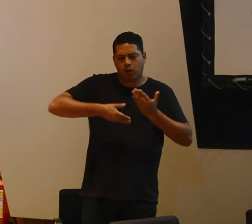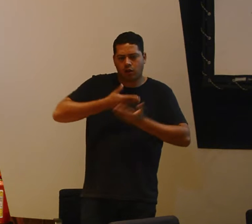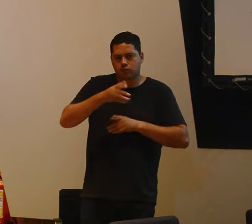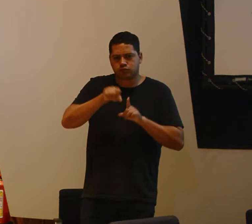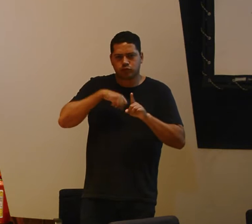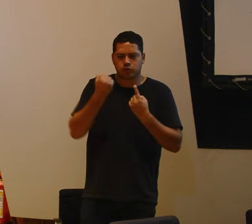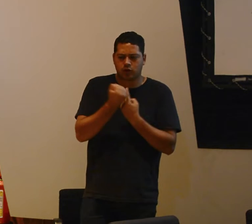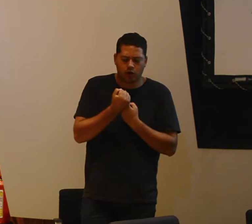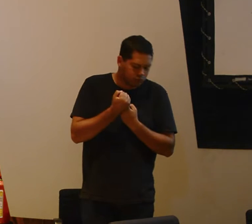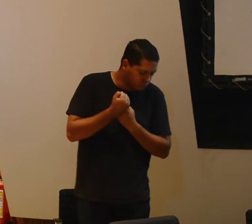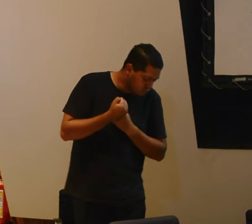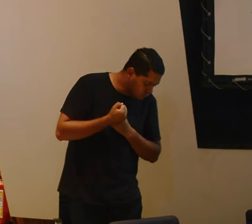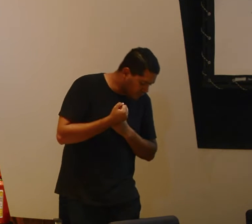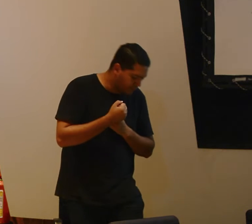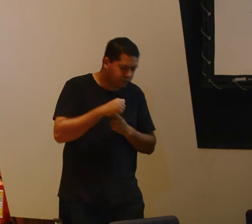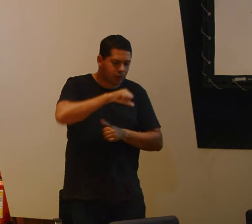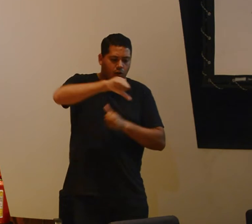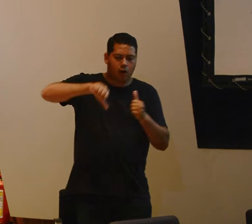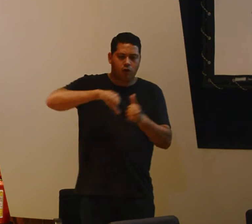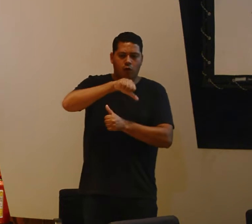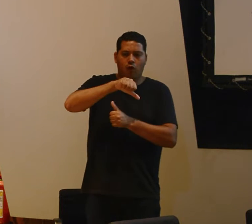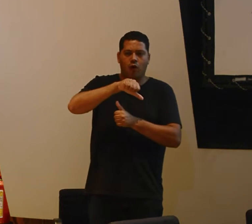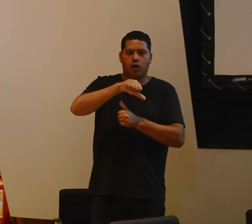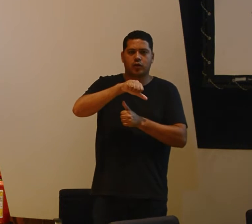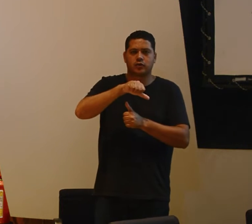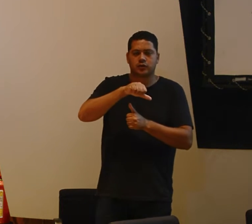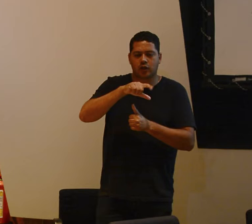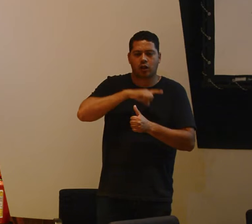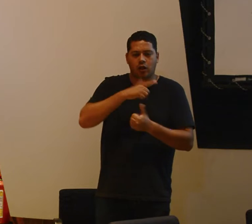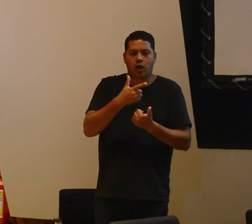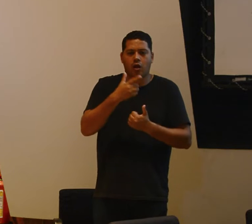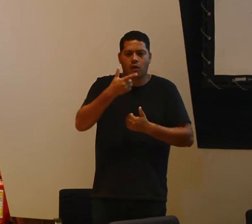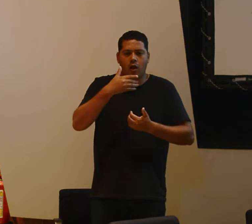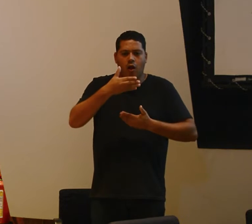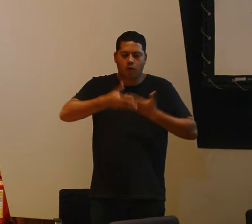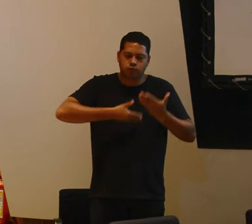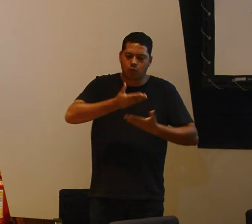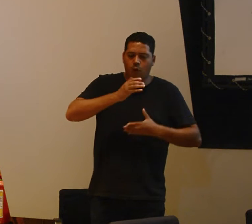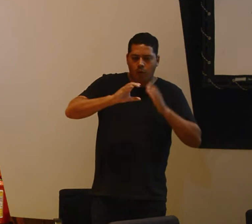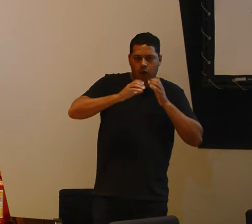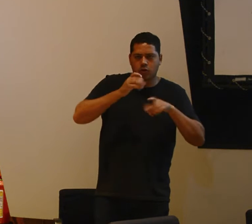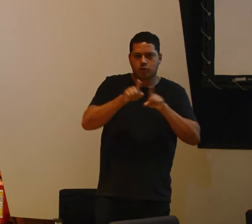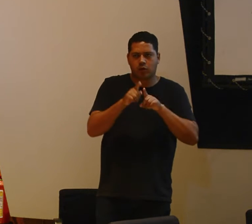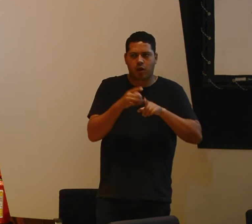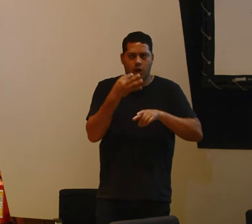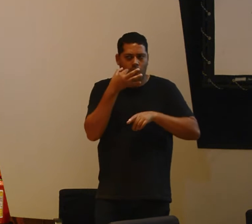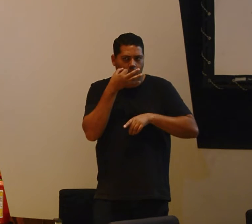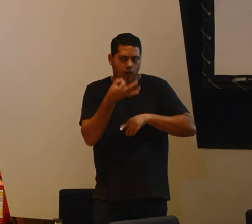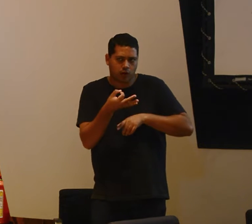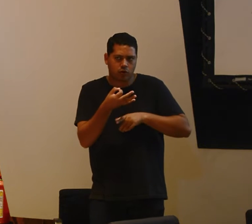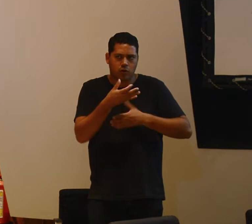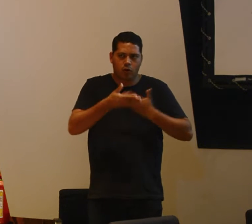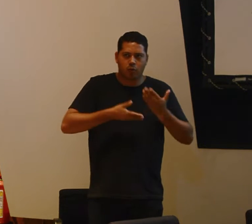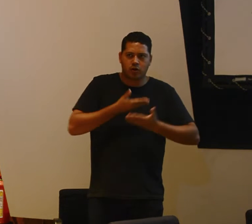social, nas trocas de turno que ela vai ter em relação à comunicação. A atenção compartilhada, quando eu olho para algo